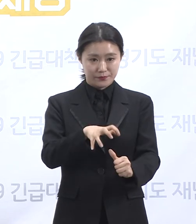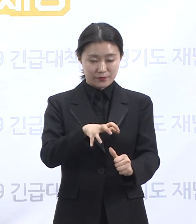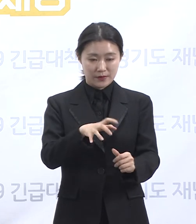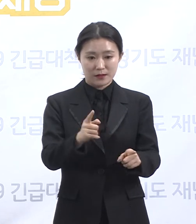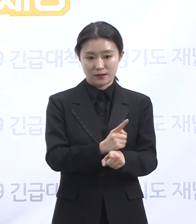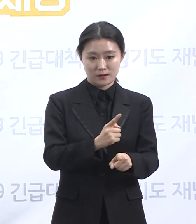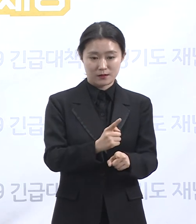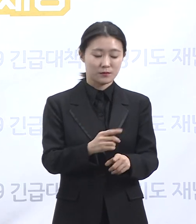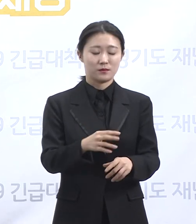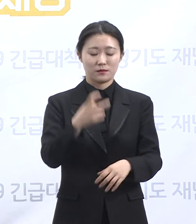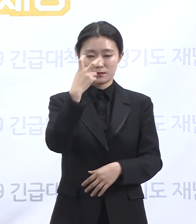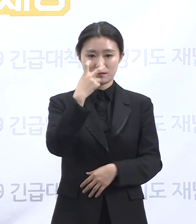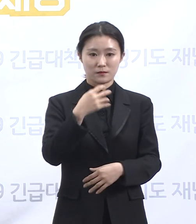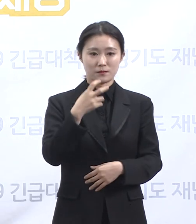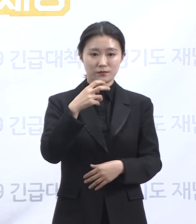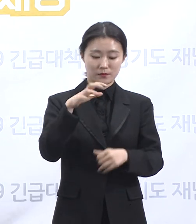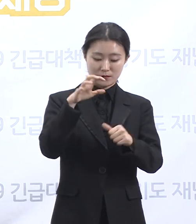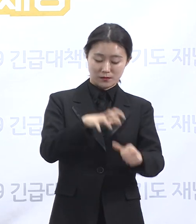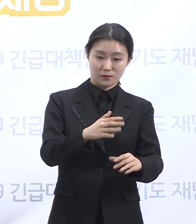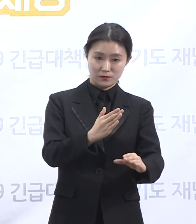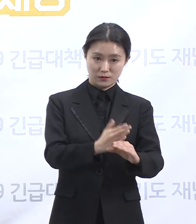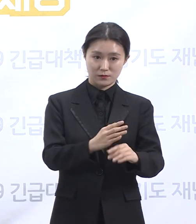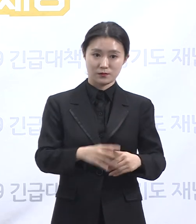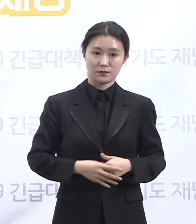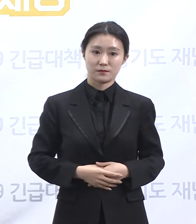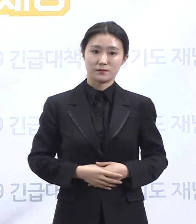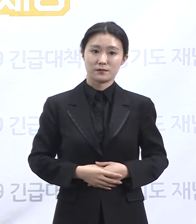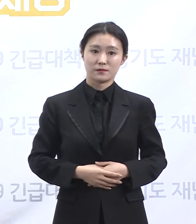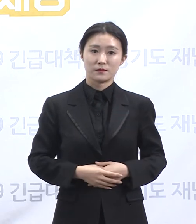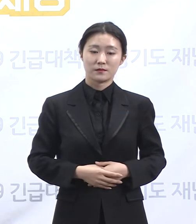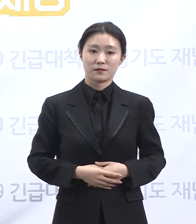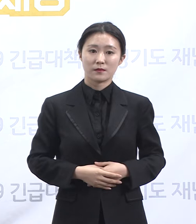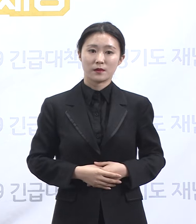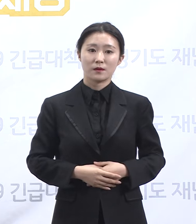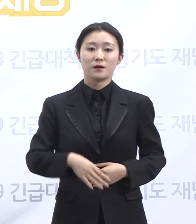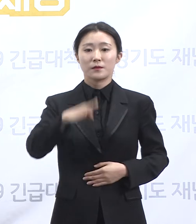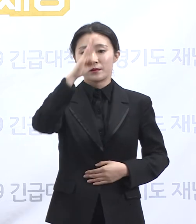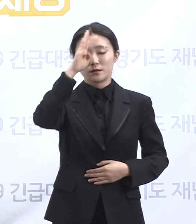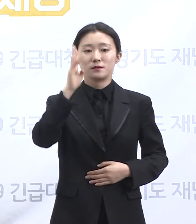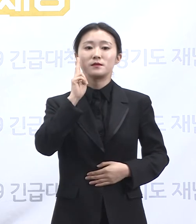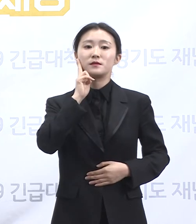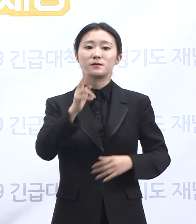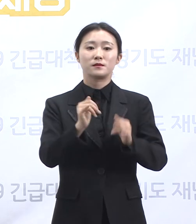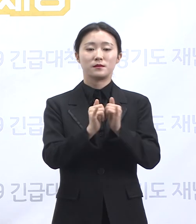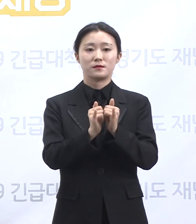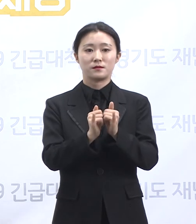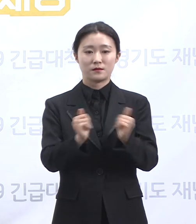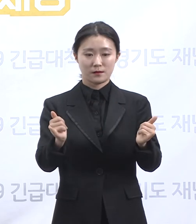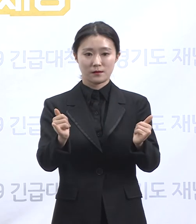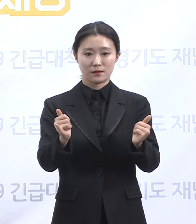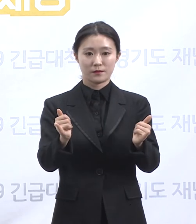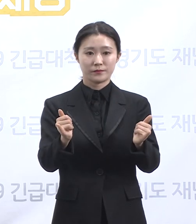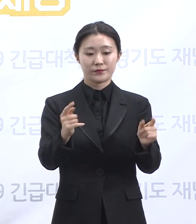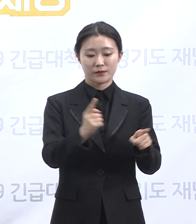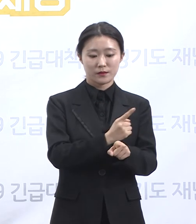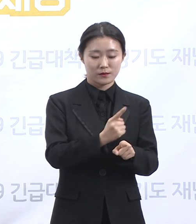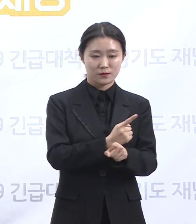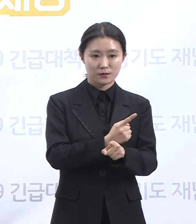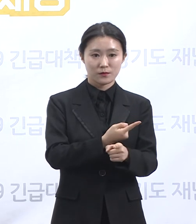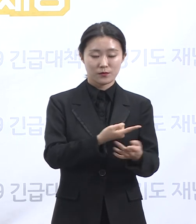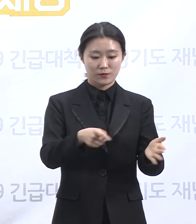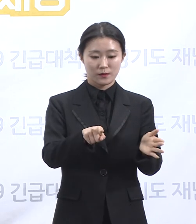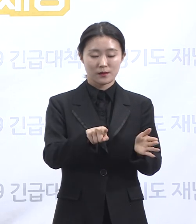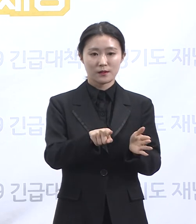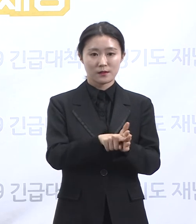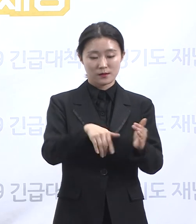전환하였습니다. 경기도 코로나19 중환자 진료 능력 확충 상황을 말씀드리겠습니다. 코로나19 유행이 처음